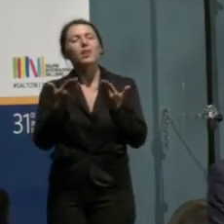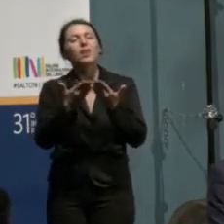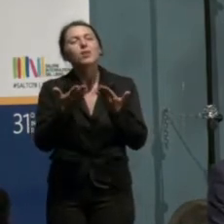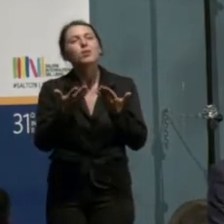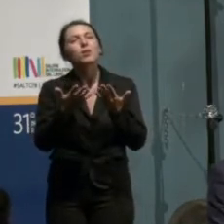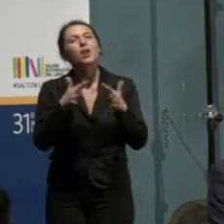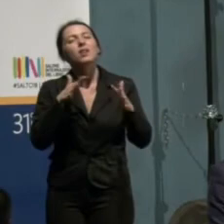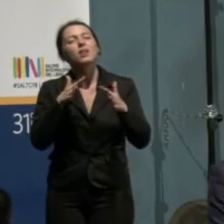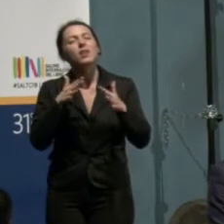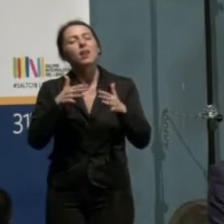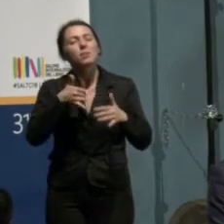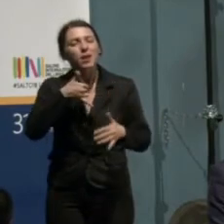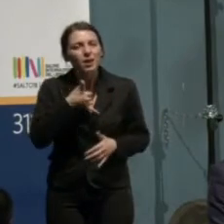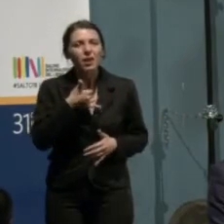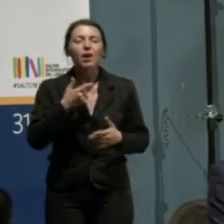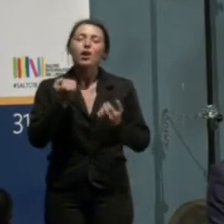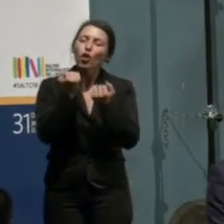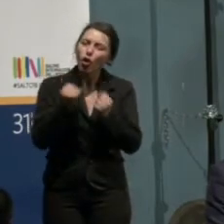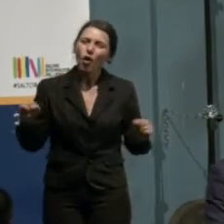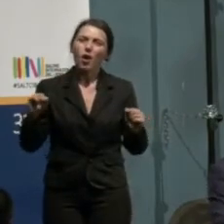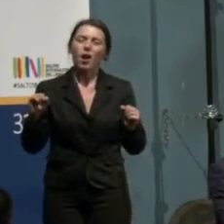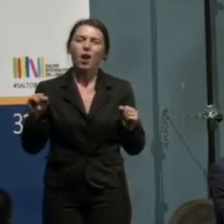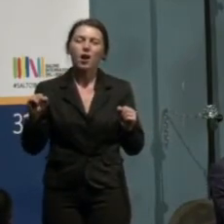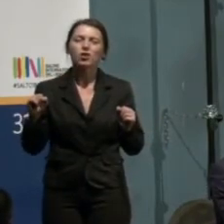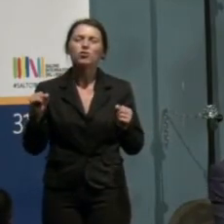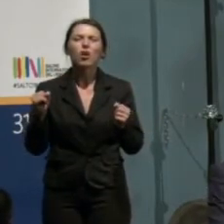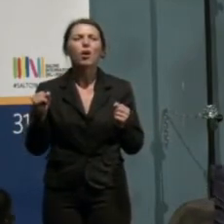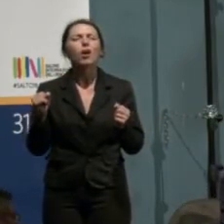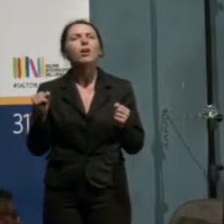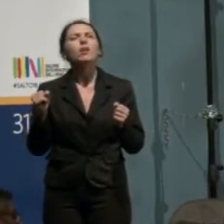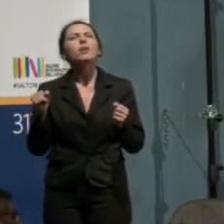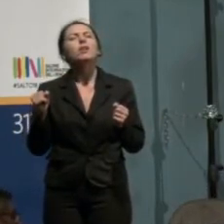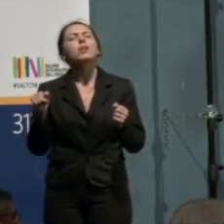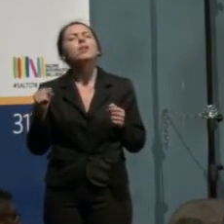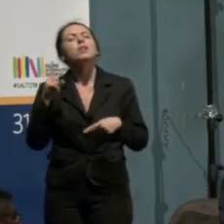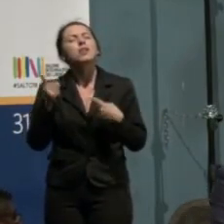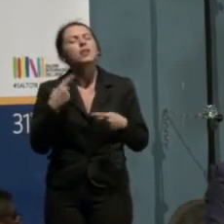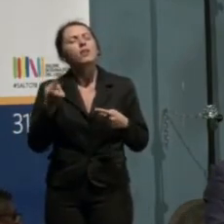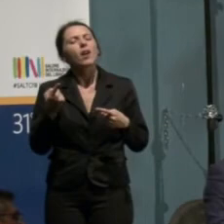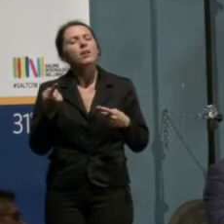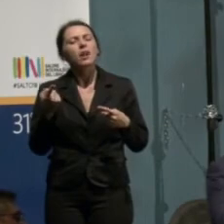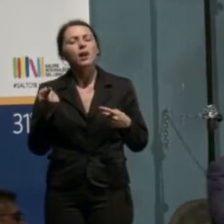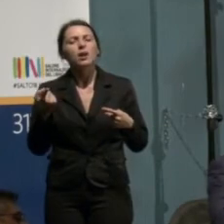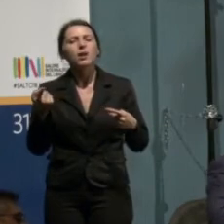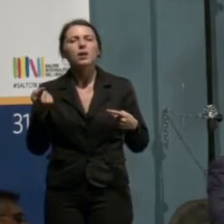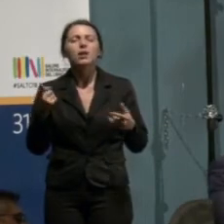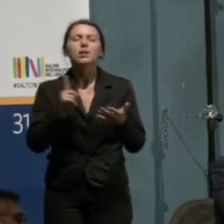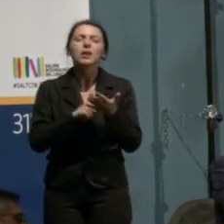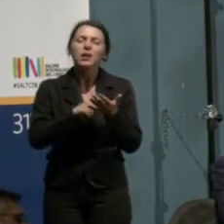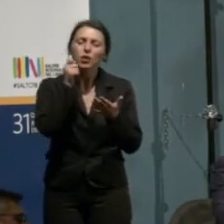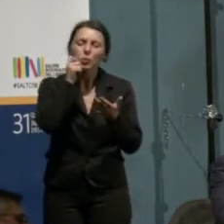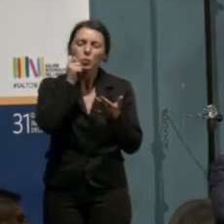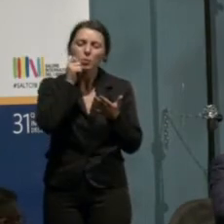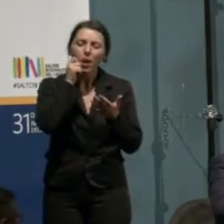e con molto coraggio si mettono a disposizione per portare avanti diritti umani